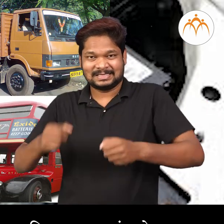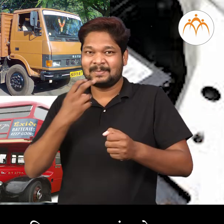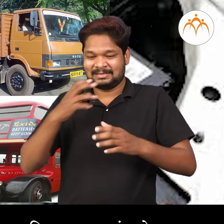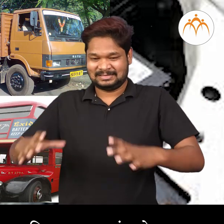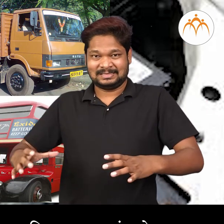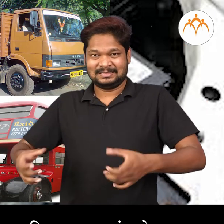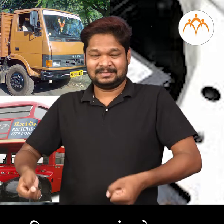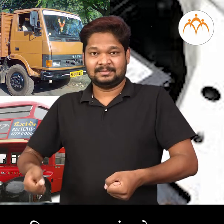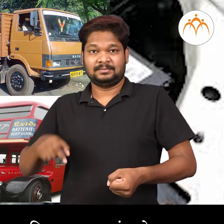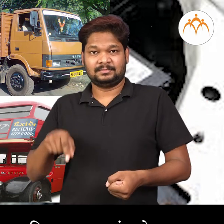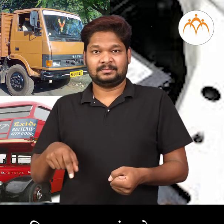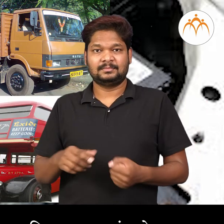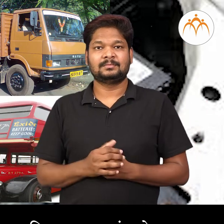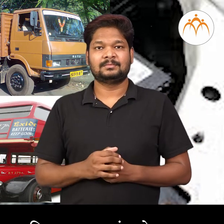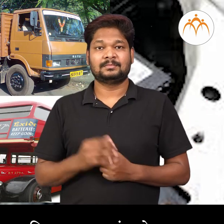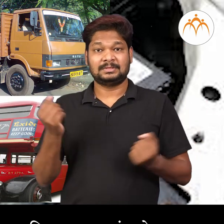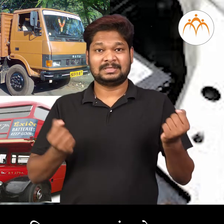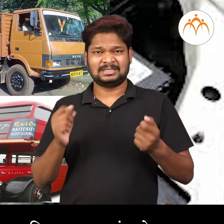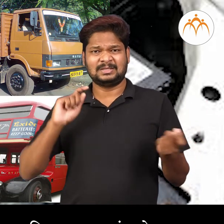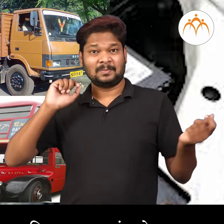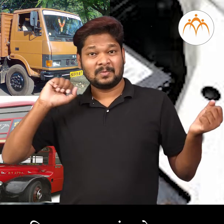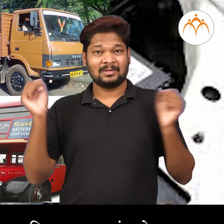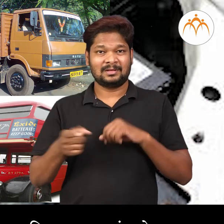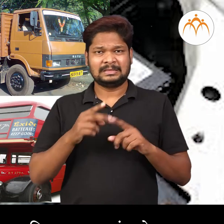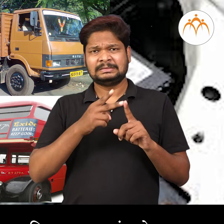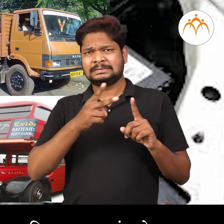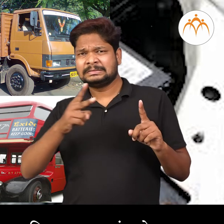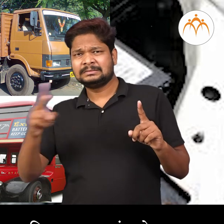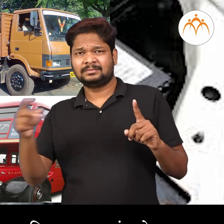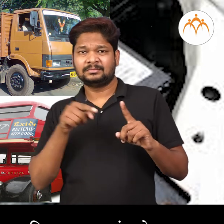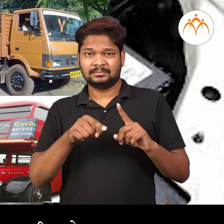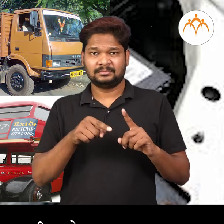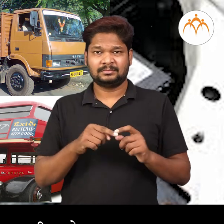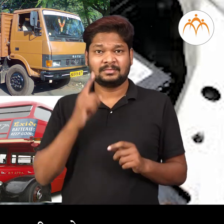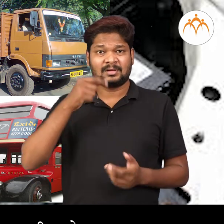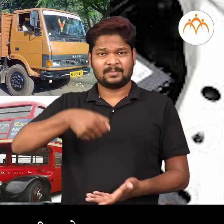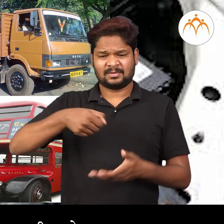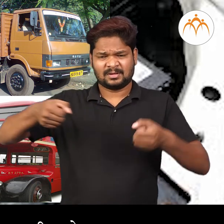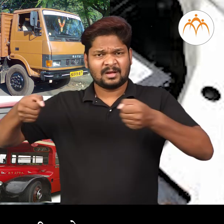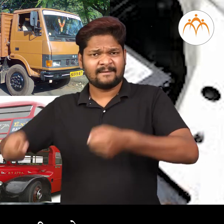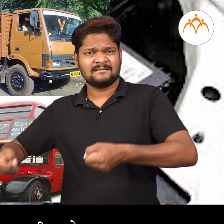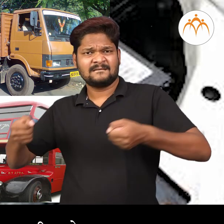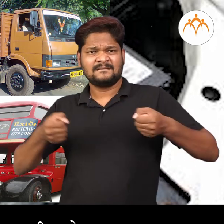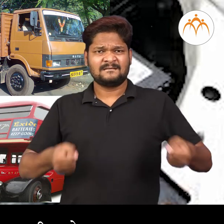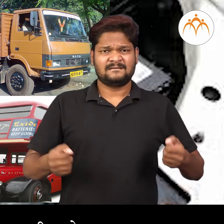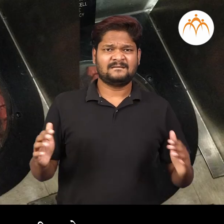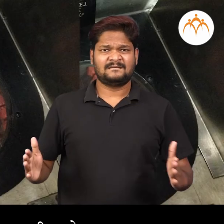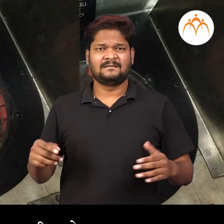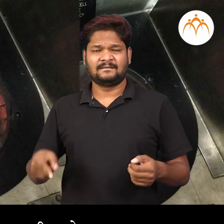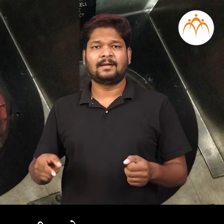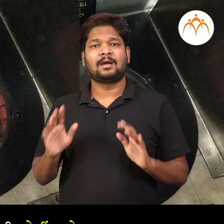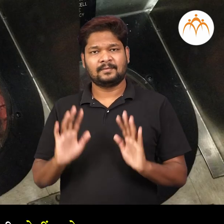मोटर गाड़ियां उत्तर वाहन व जाति प्रमाण पत्र वापस ले